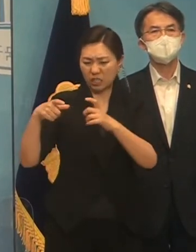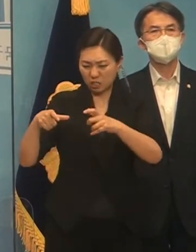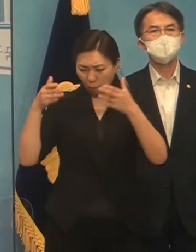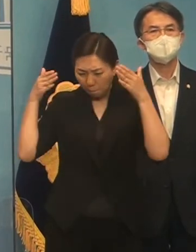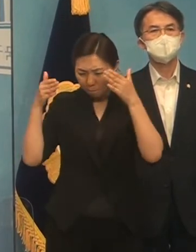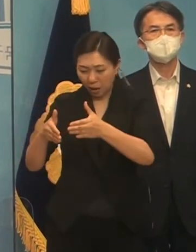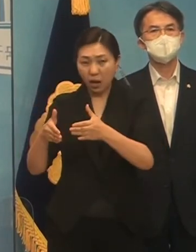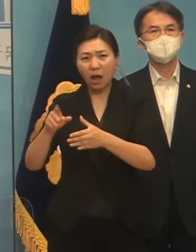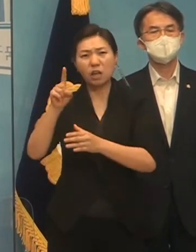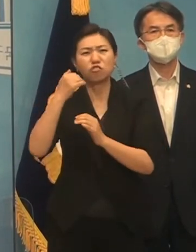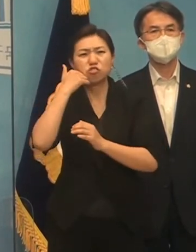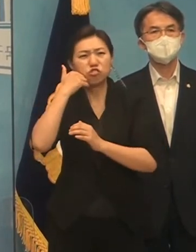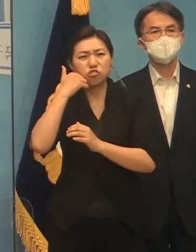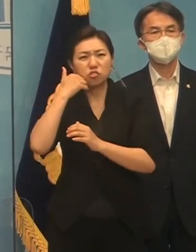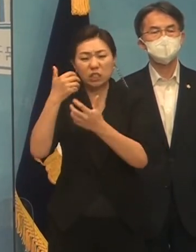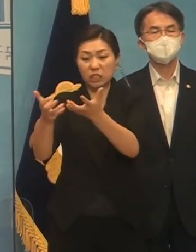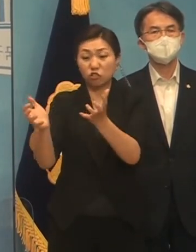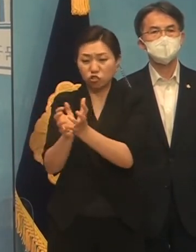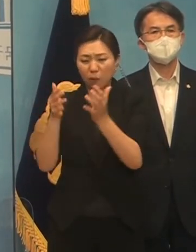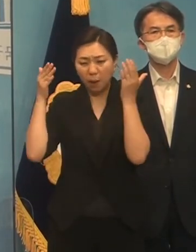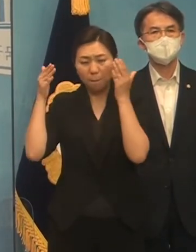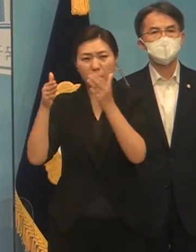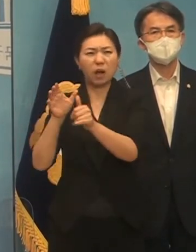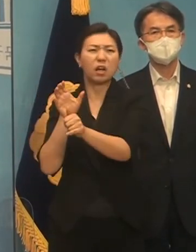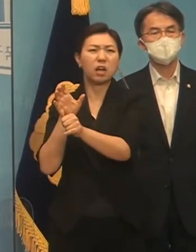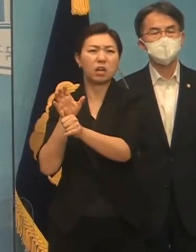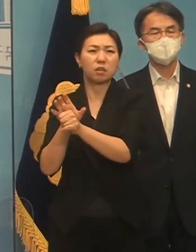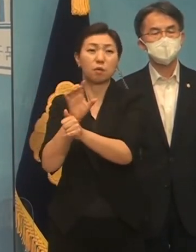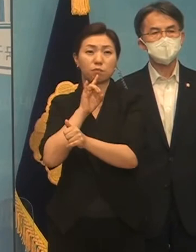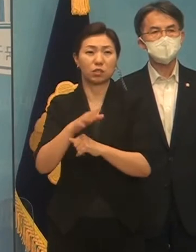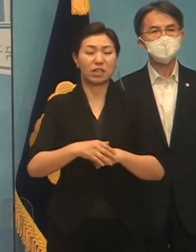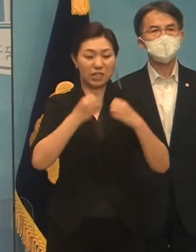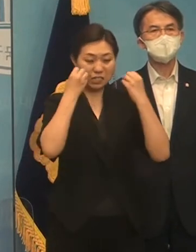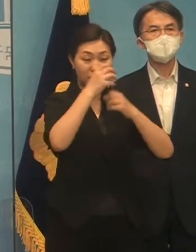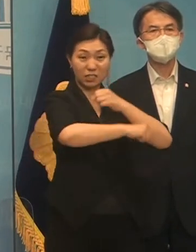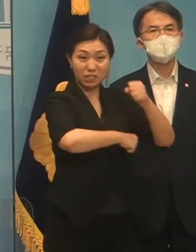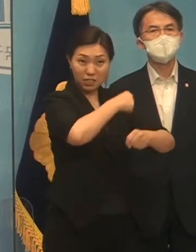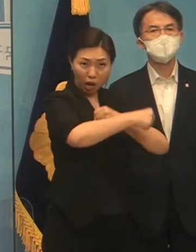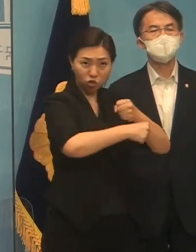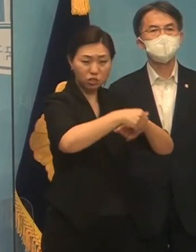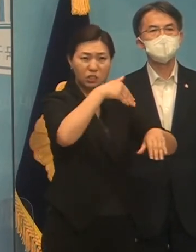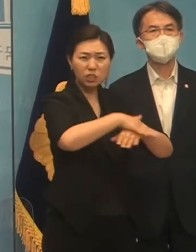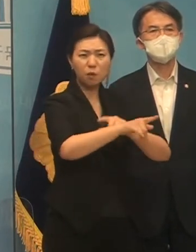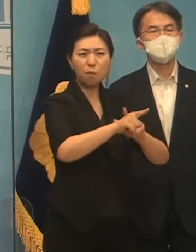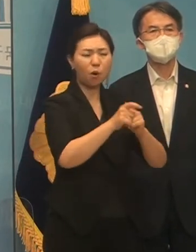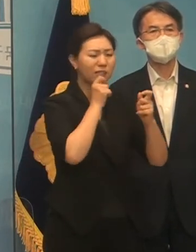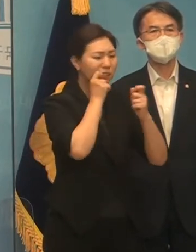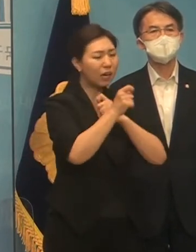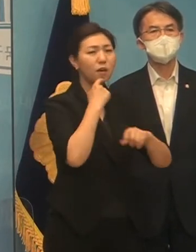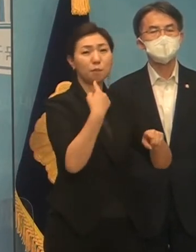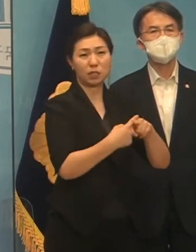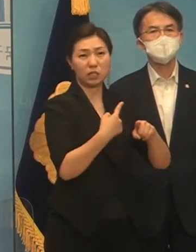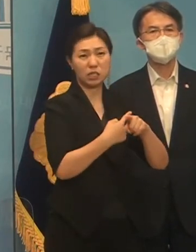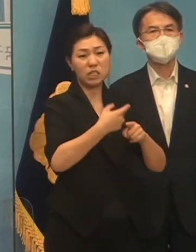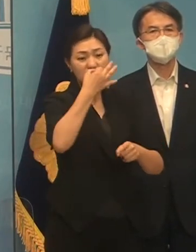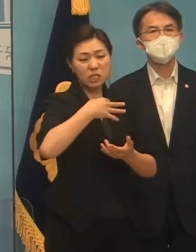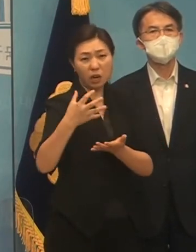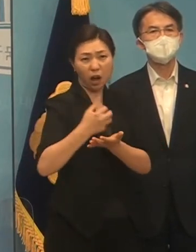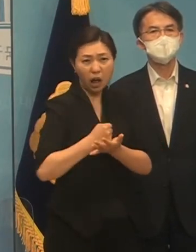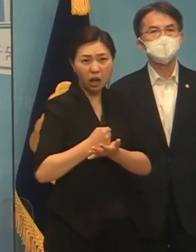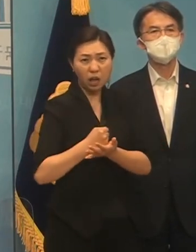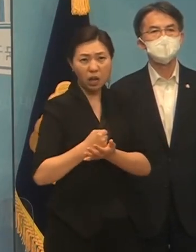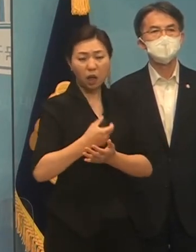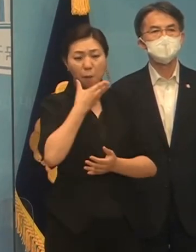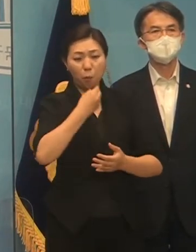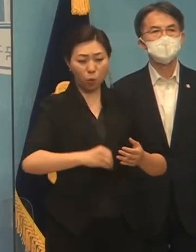것입니다. 신자유주의는 거대한 사기극이었습니다. 승자 독식, 이익 독점, 시장 만능,